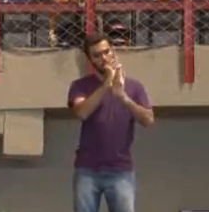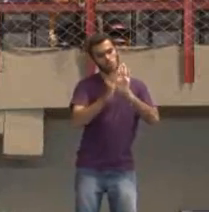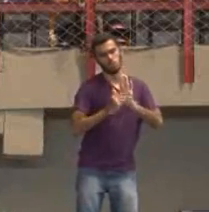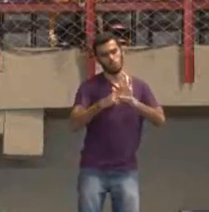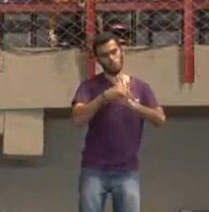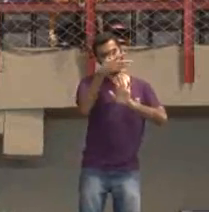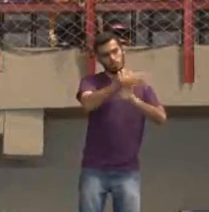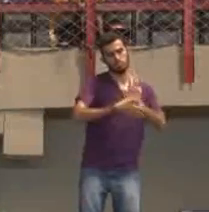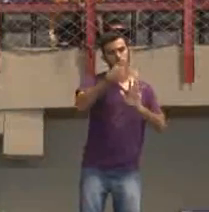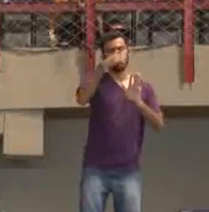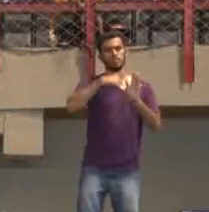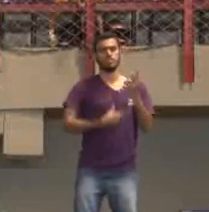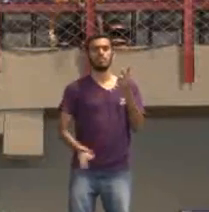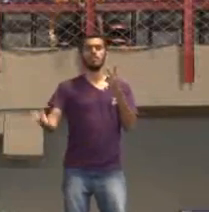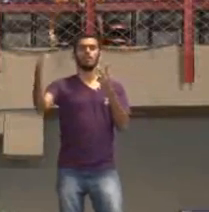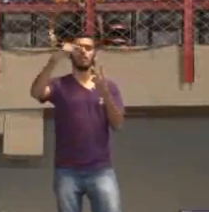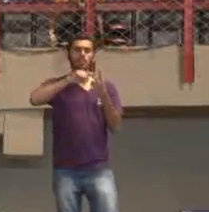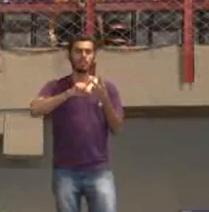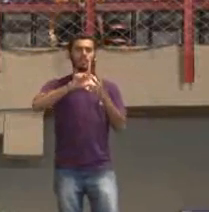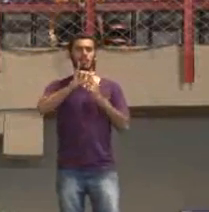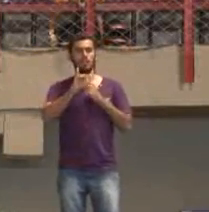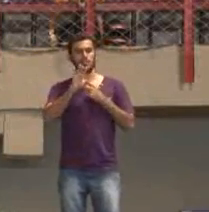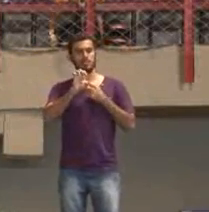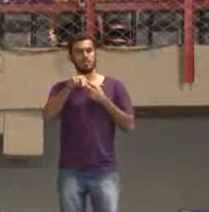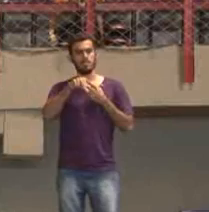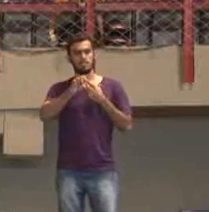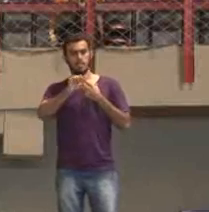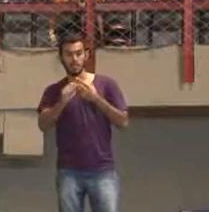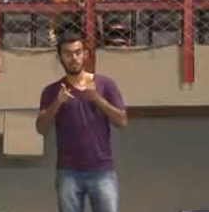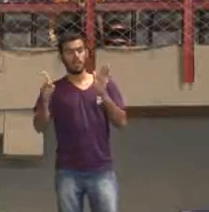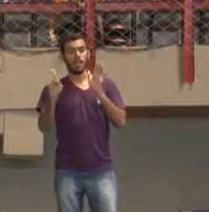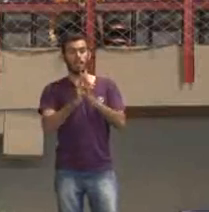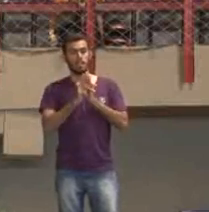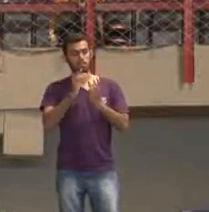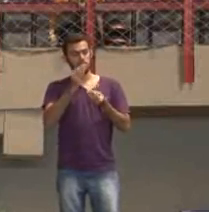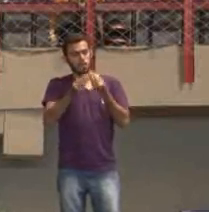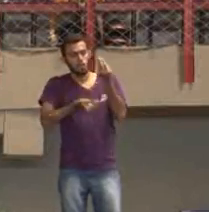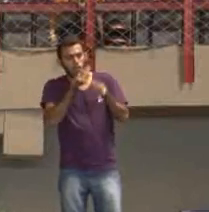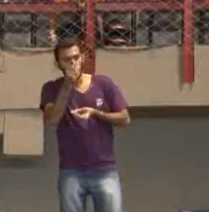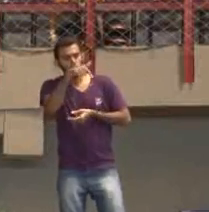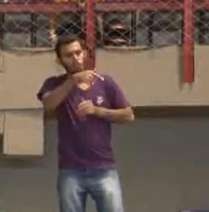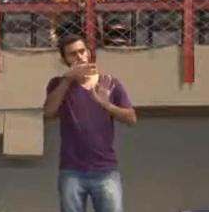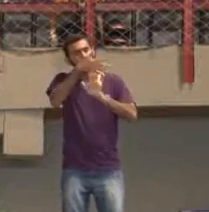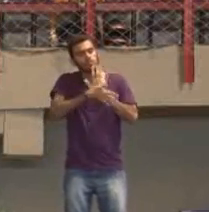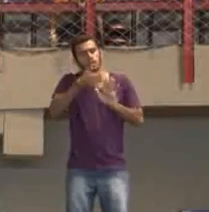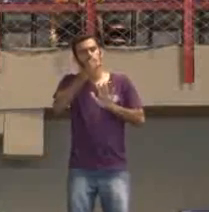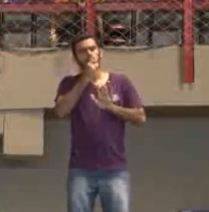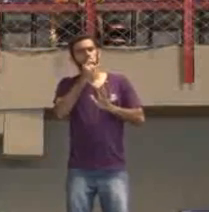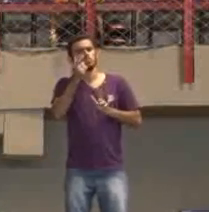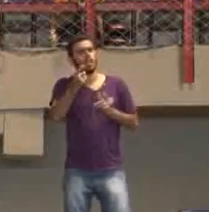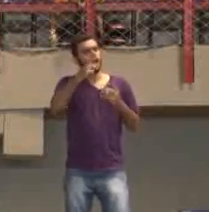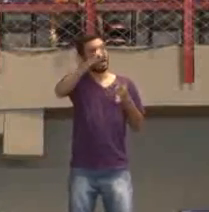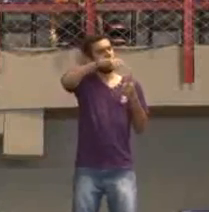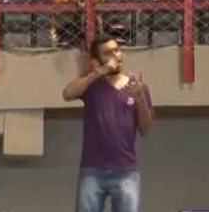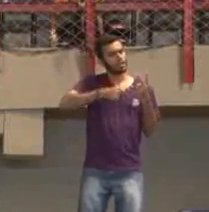licença poética da forma. Como funcionaria a licença poética da